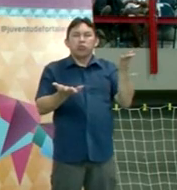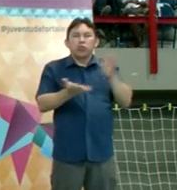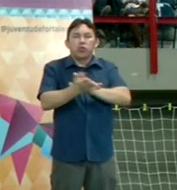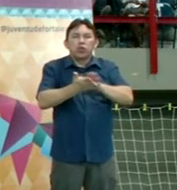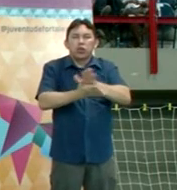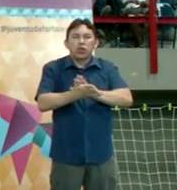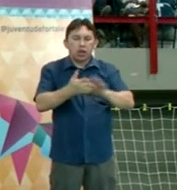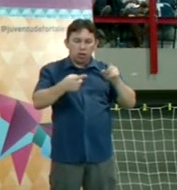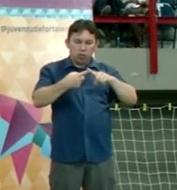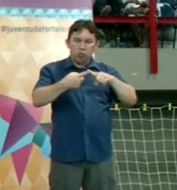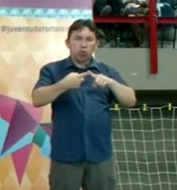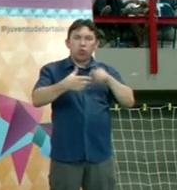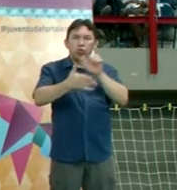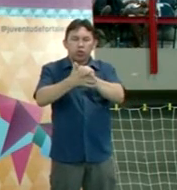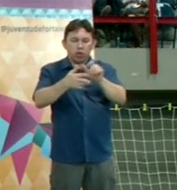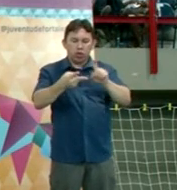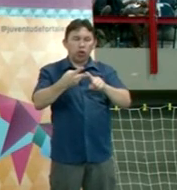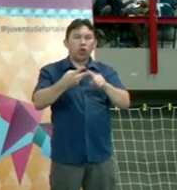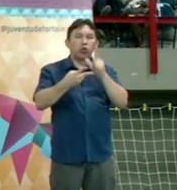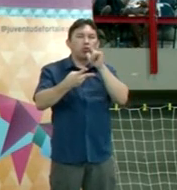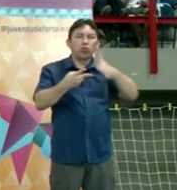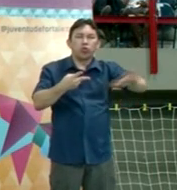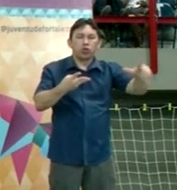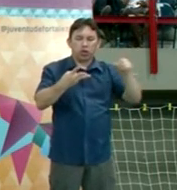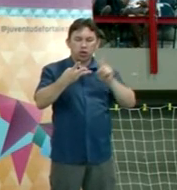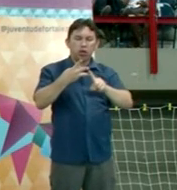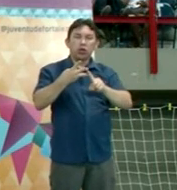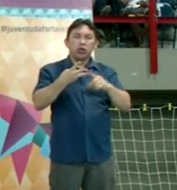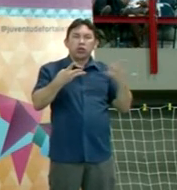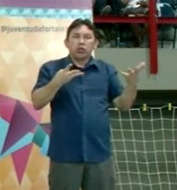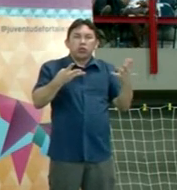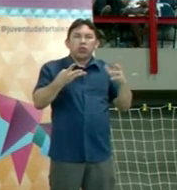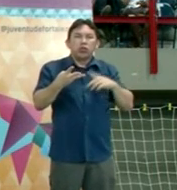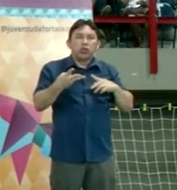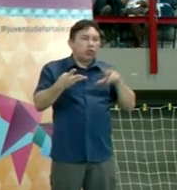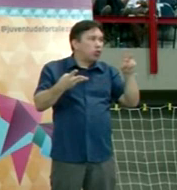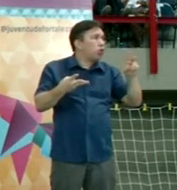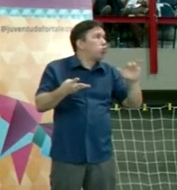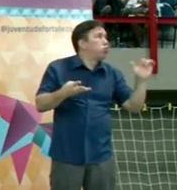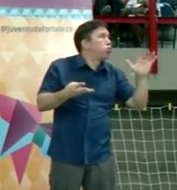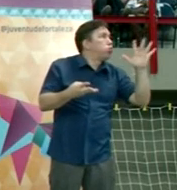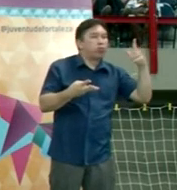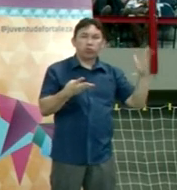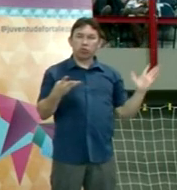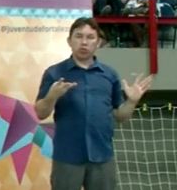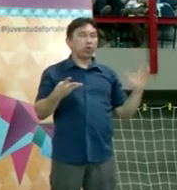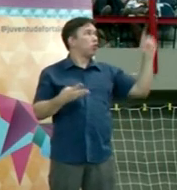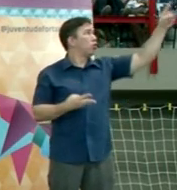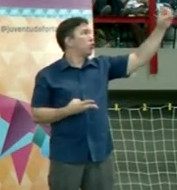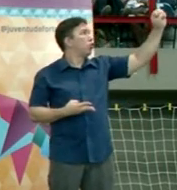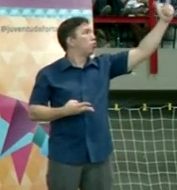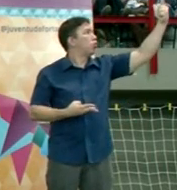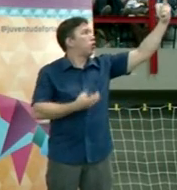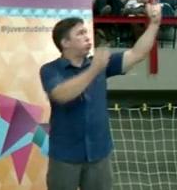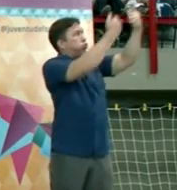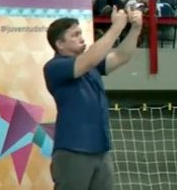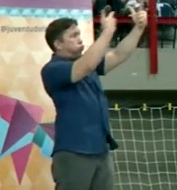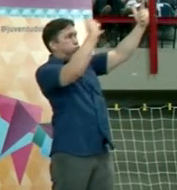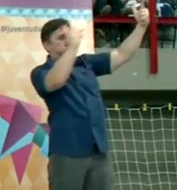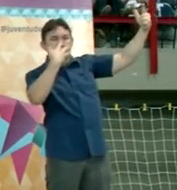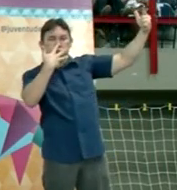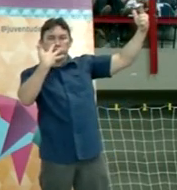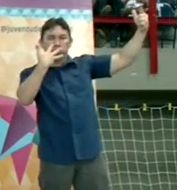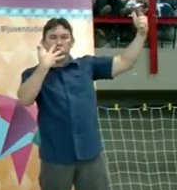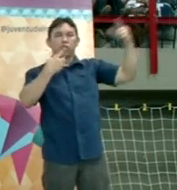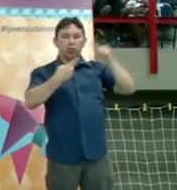líquido, não tem gás. Isso é o que a gente chama de vácuo. E a luz do Sol vem de lá até aqui. O que significa dizer que a luz